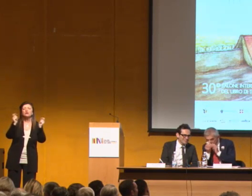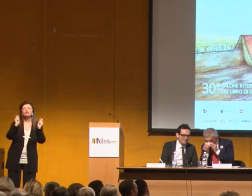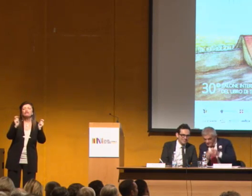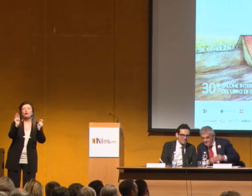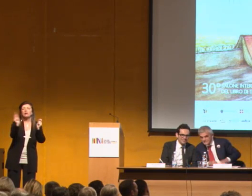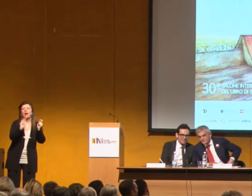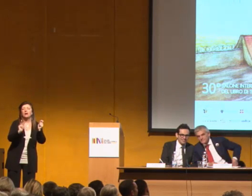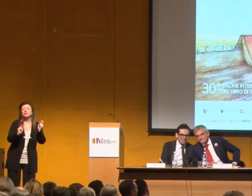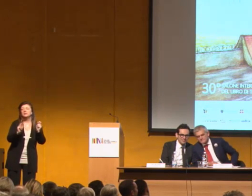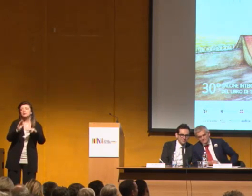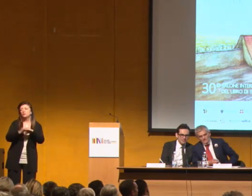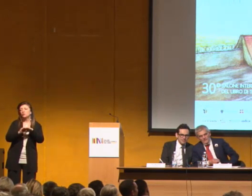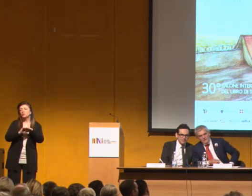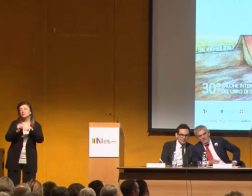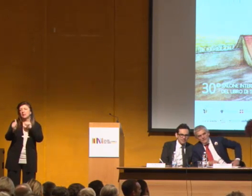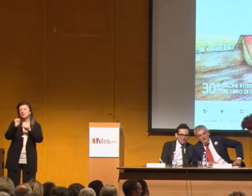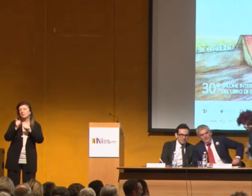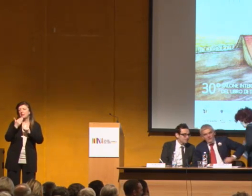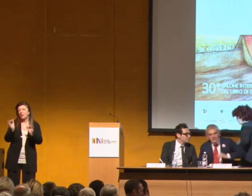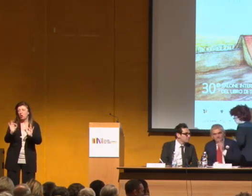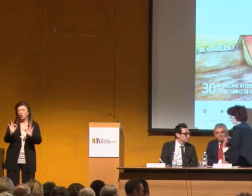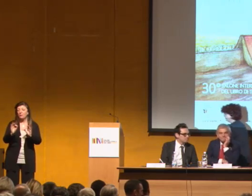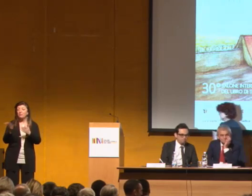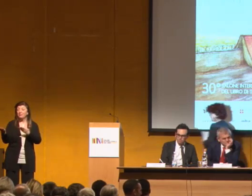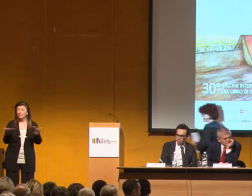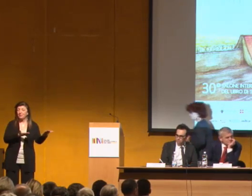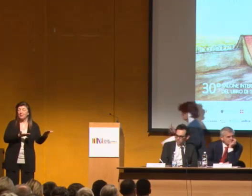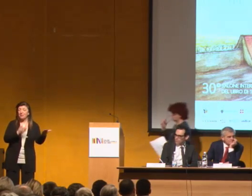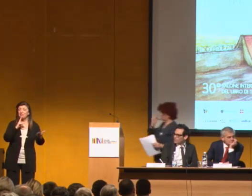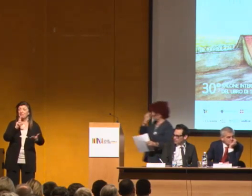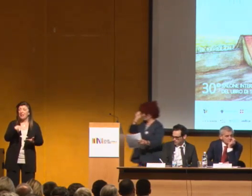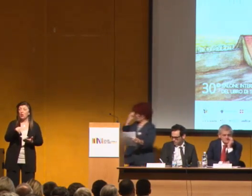l'ho fatto prima la parola a valeria fedeli